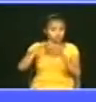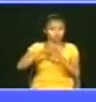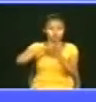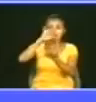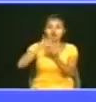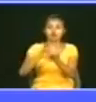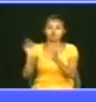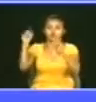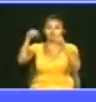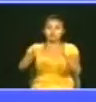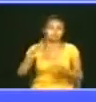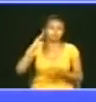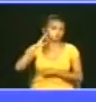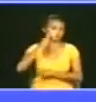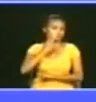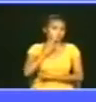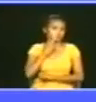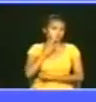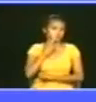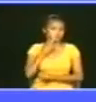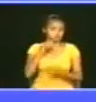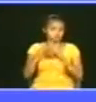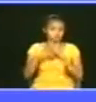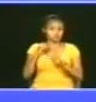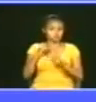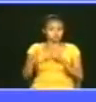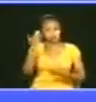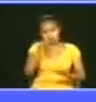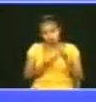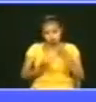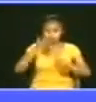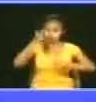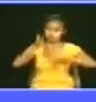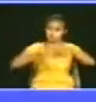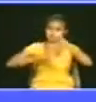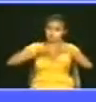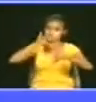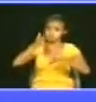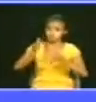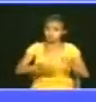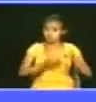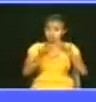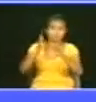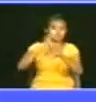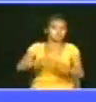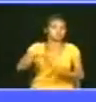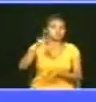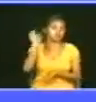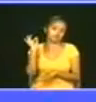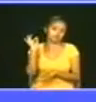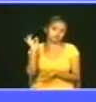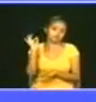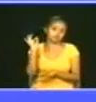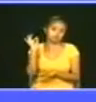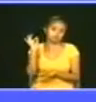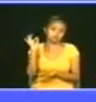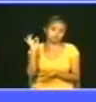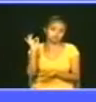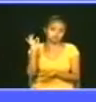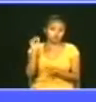ወደ ማዕከሉ ለሚመጡ መስማት የተሳናቸው ወገኖች አገልግሎቱን በመልክት ቋንቋ በመስጠት ላይ